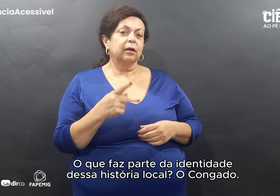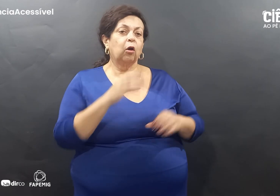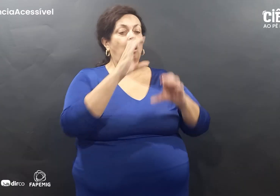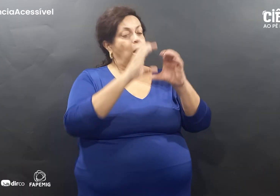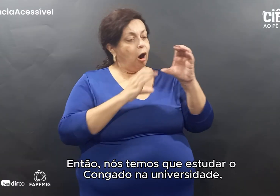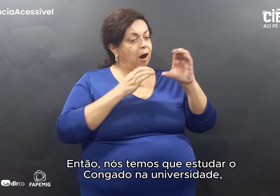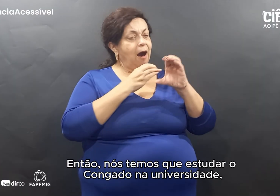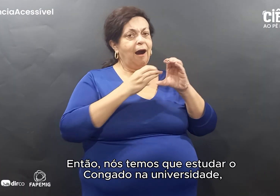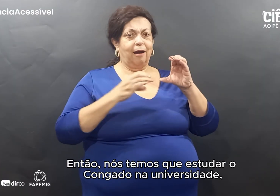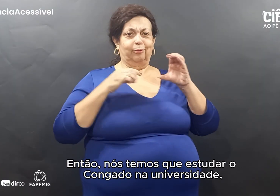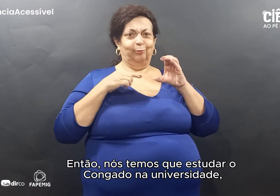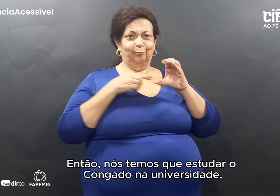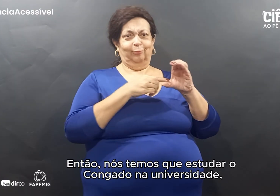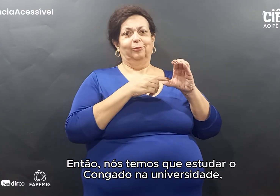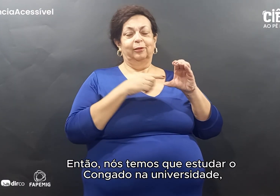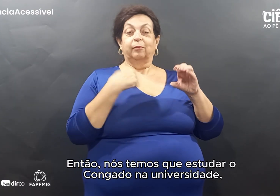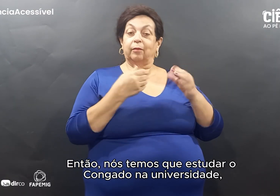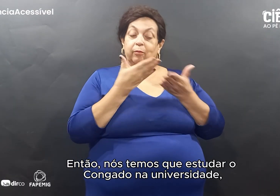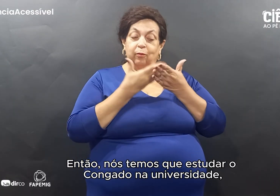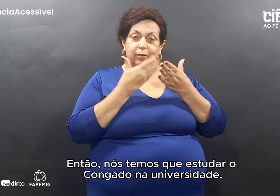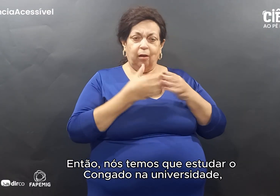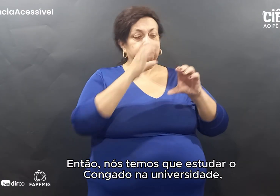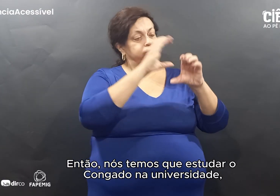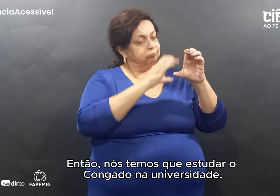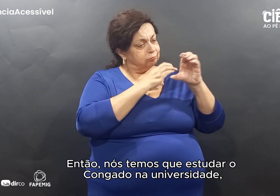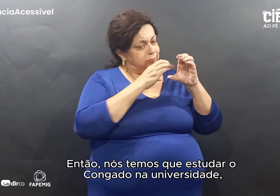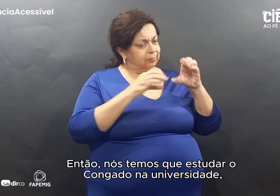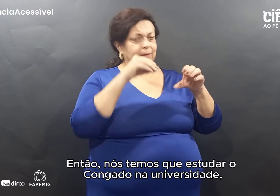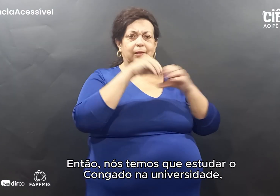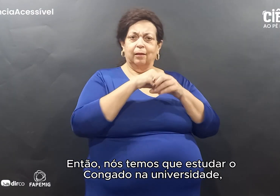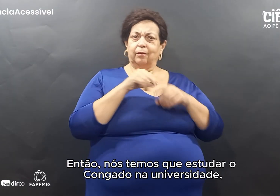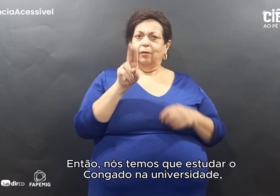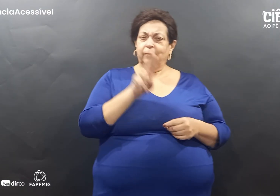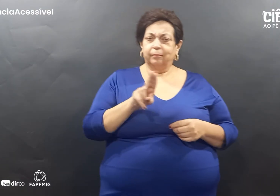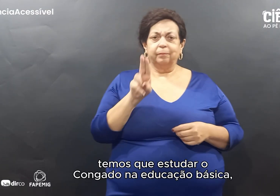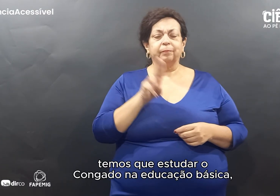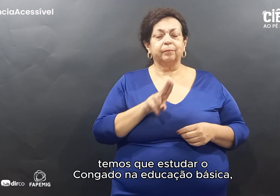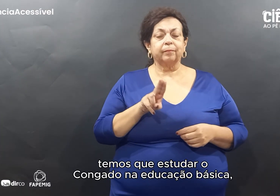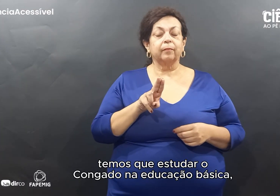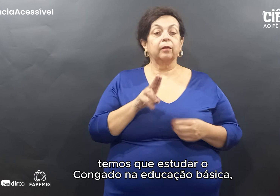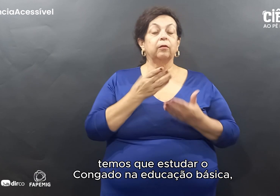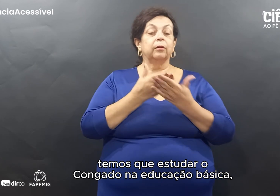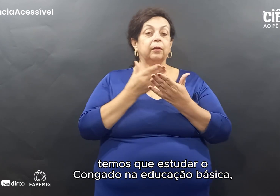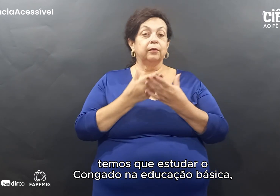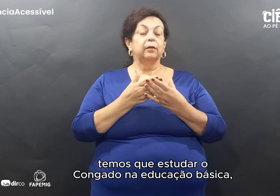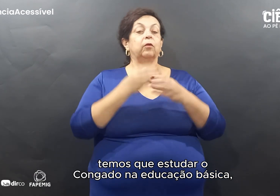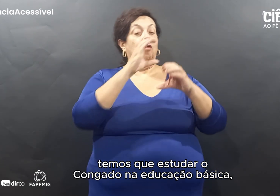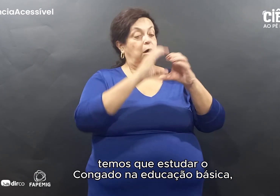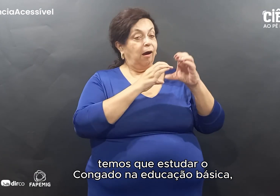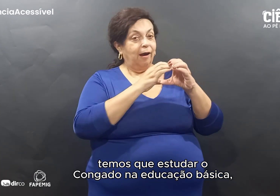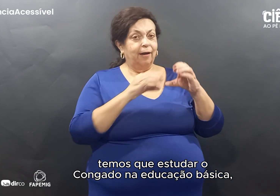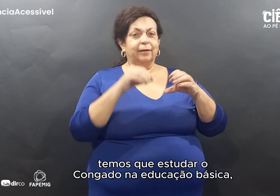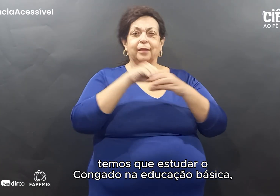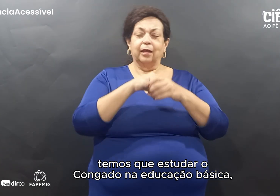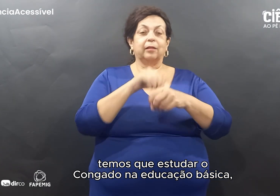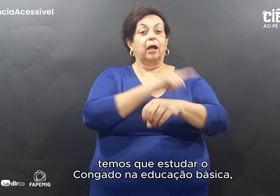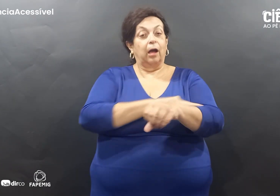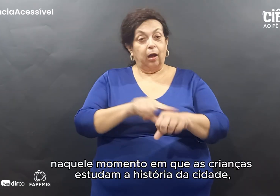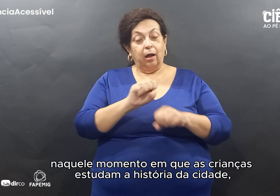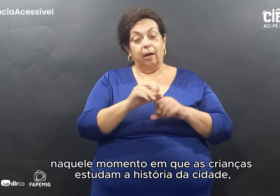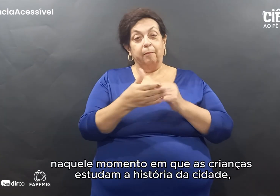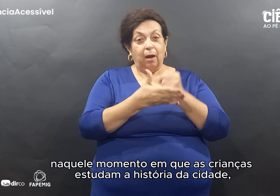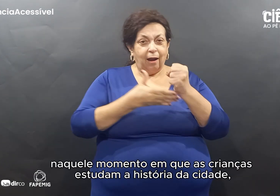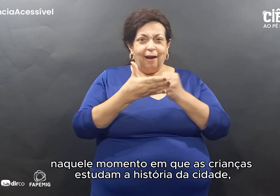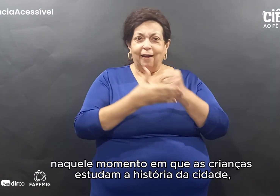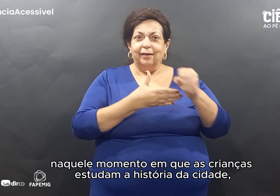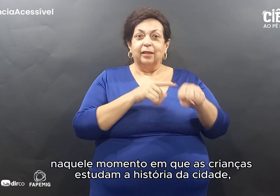Congado. Então, nós temos que estudar o Congado na universidade, temos que estudar o Congado na educação básica,